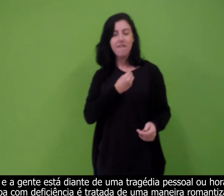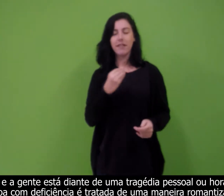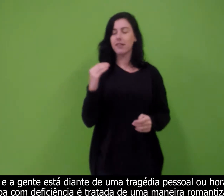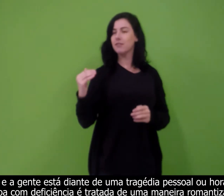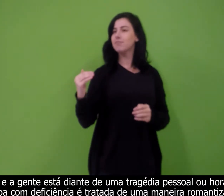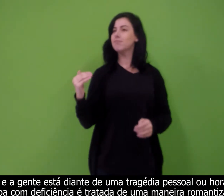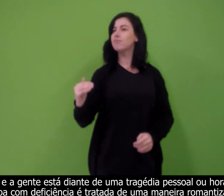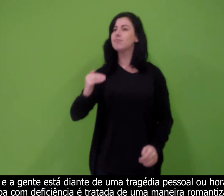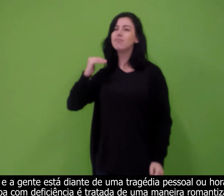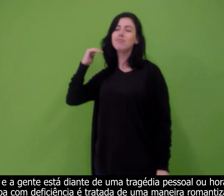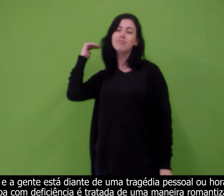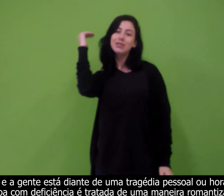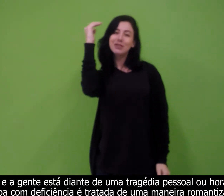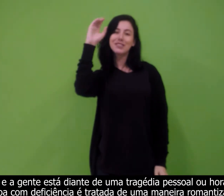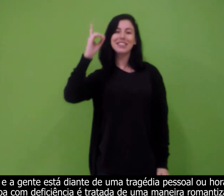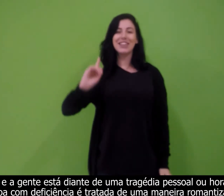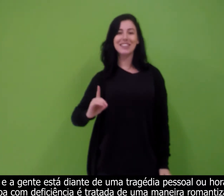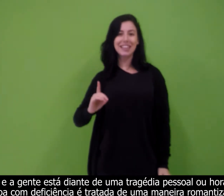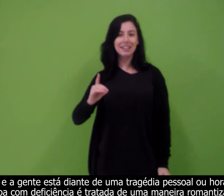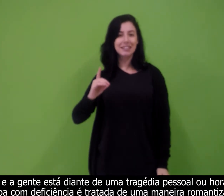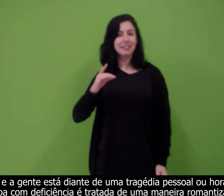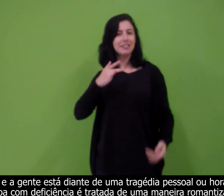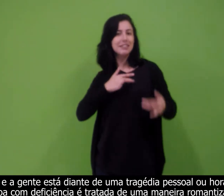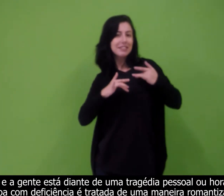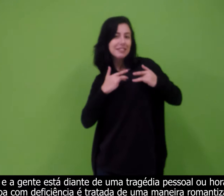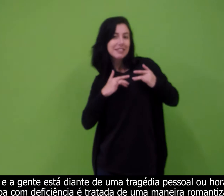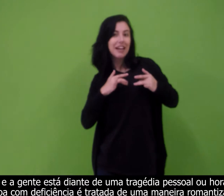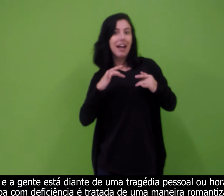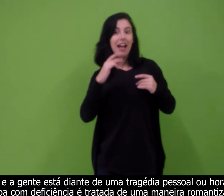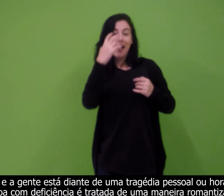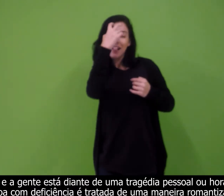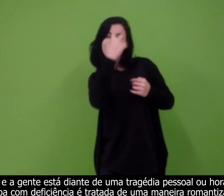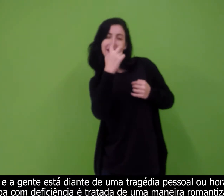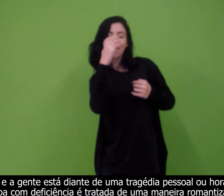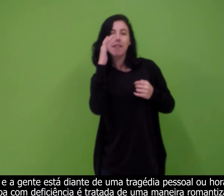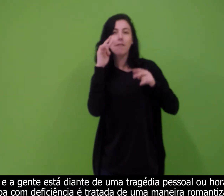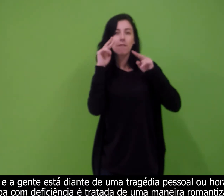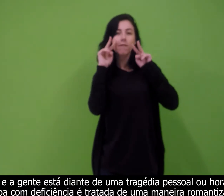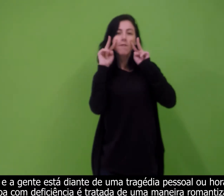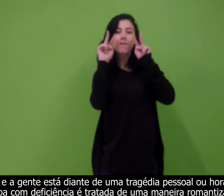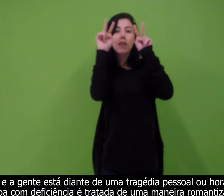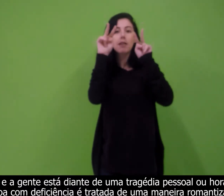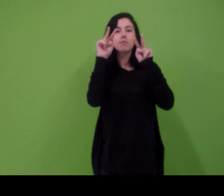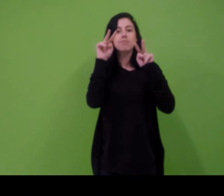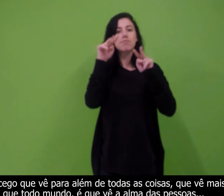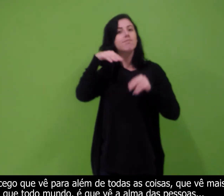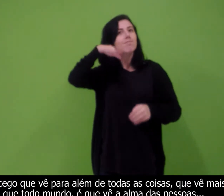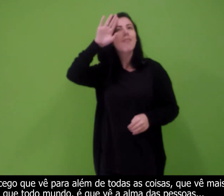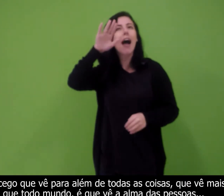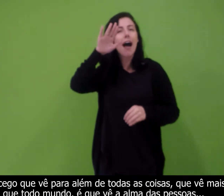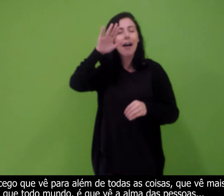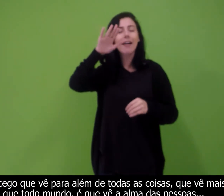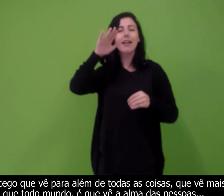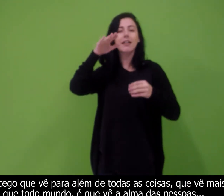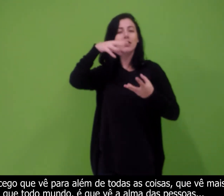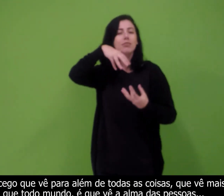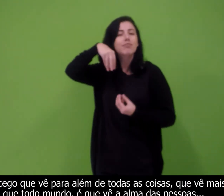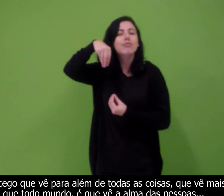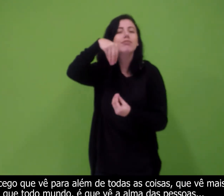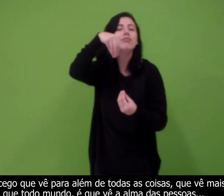de uma tragédia pessoal, ou, ora, a vida da pessoa com deficiência é tratada de uma maneira romantizada. O cego que vê para além de todas